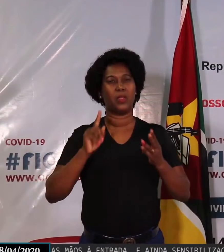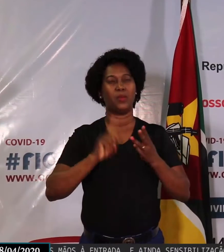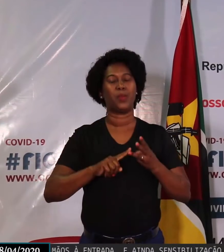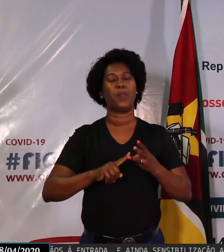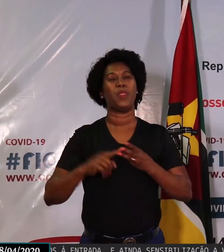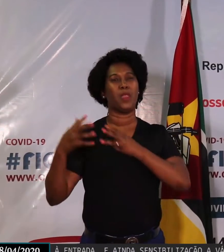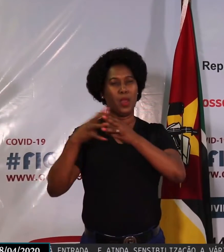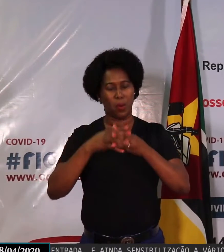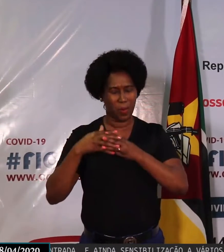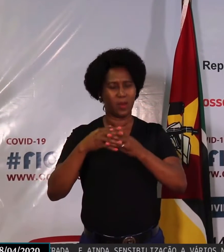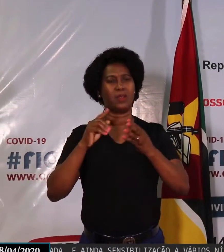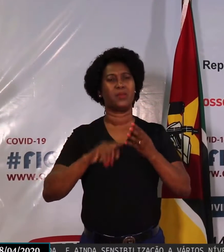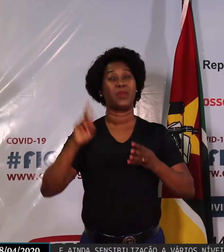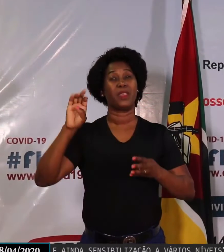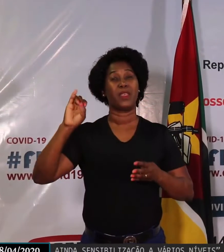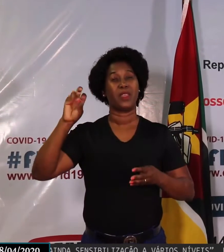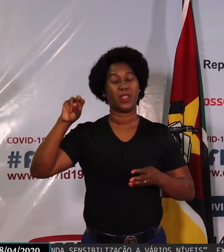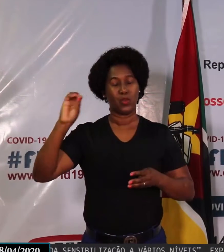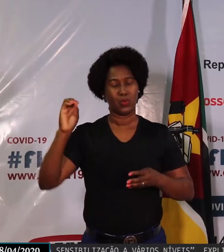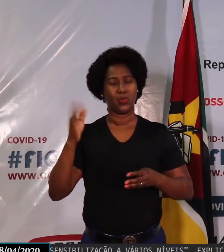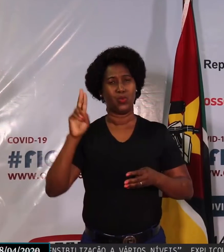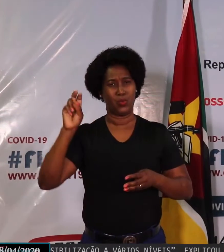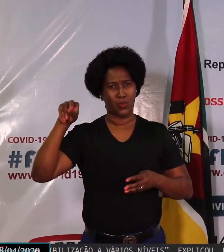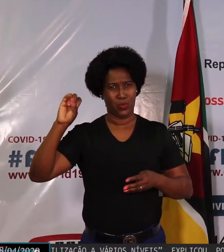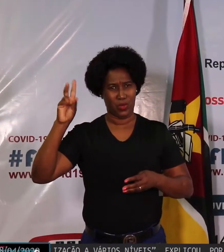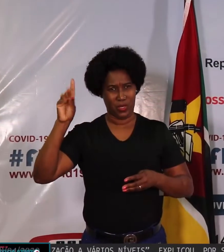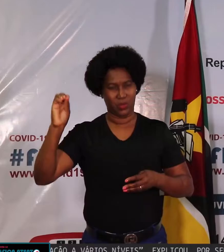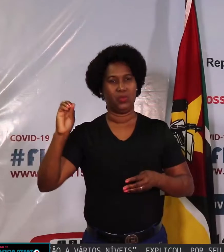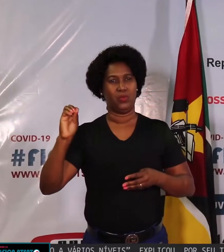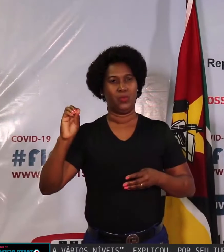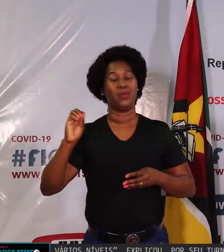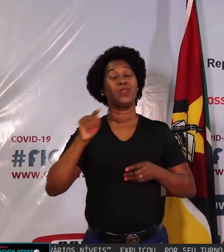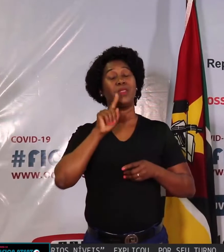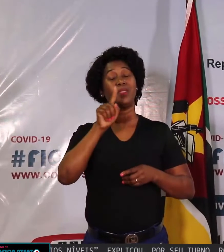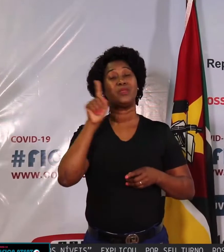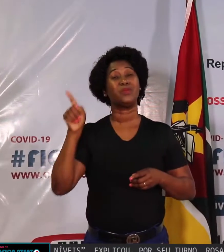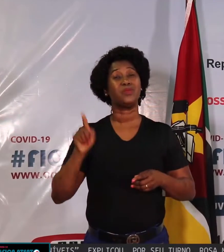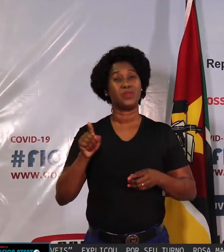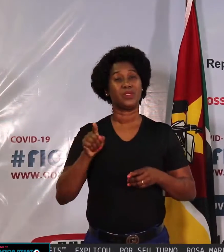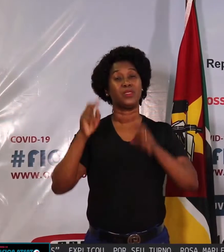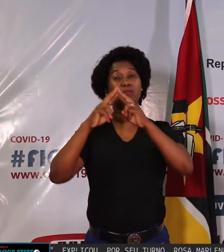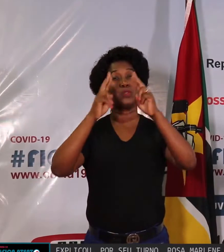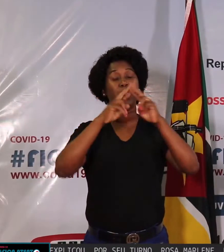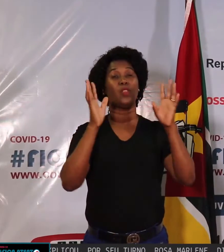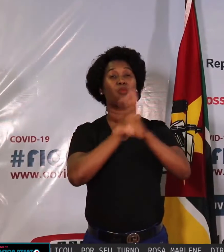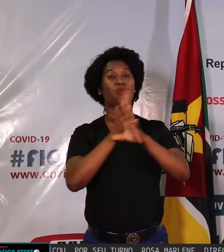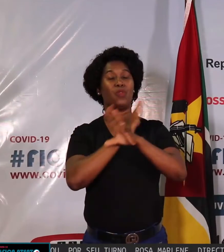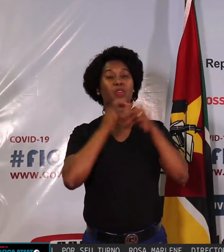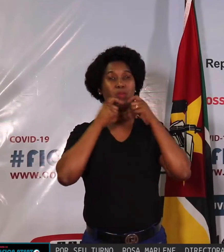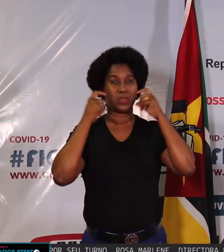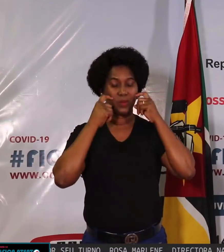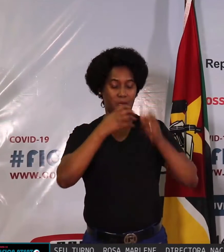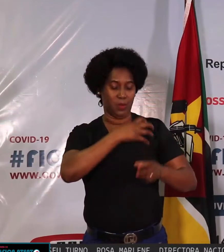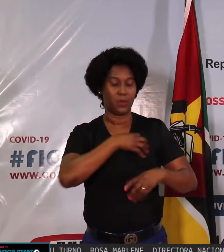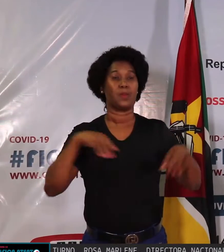e nos Estados Unidos da América. Relativamente a estes contactos fora do país, o Ministério da Saúde está em